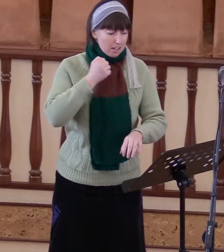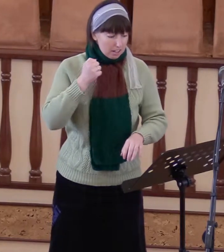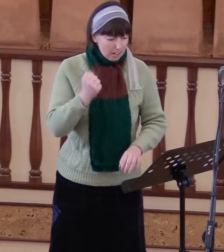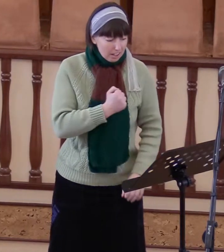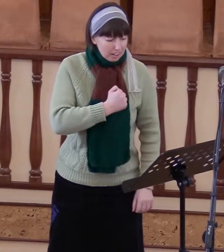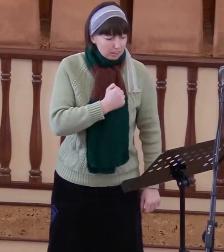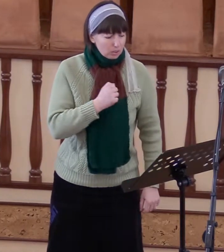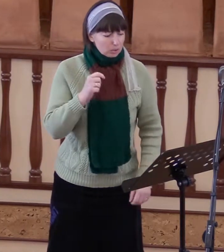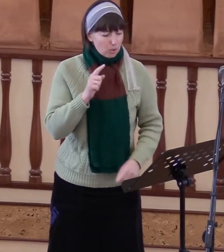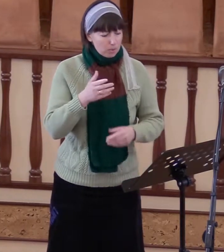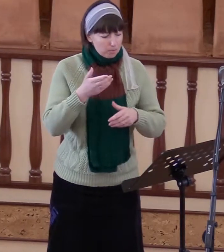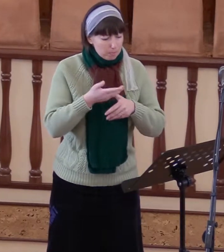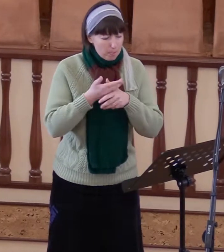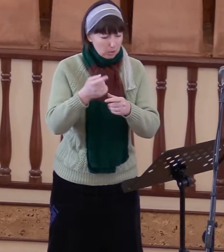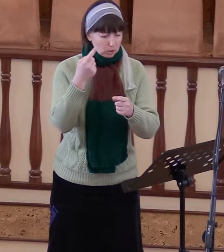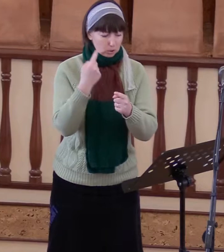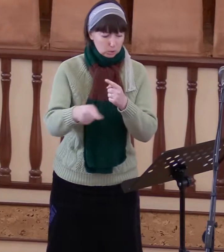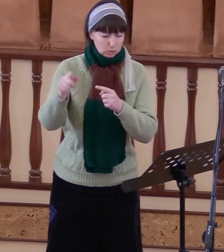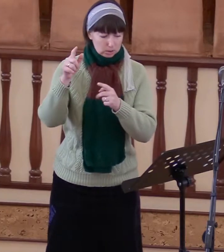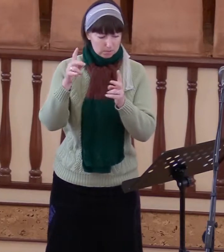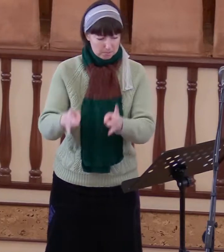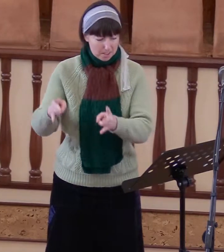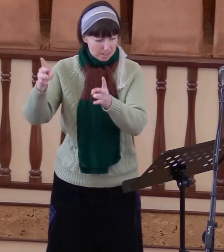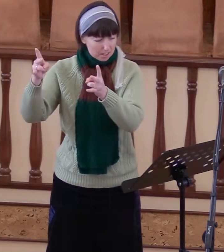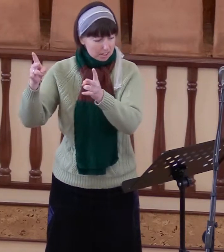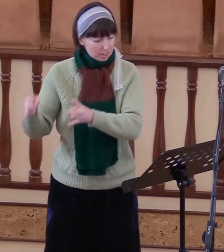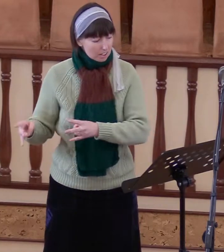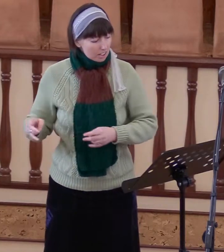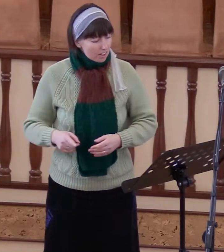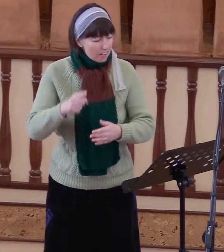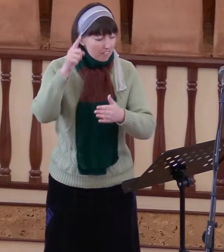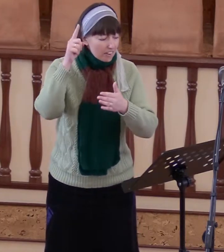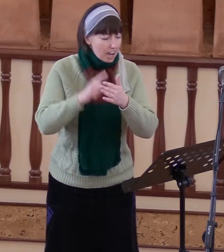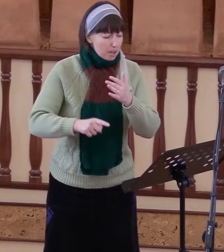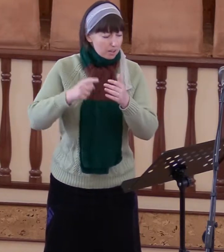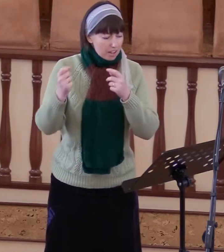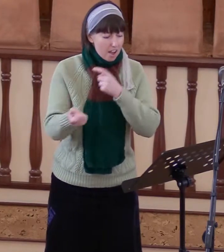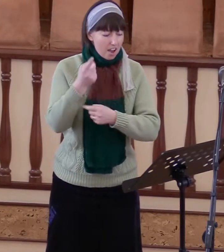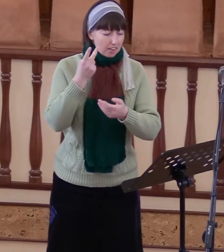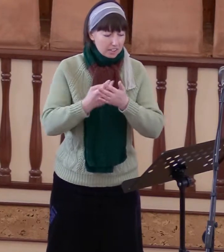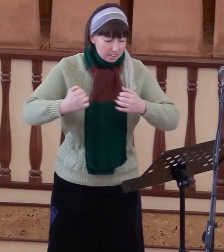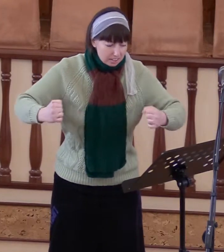Милосердие. Чтобы помочь другим в беде и в вере проявить